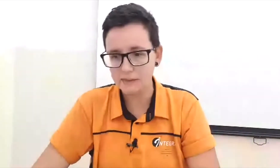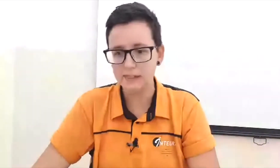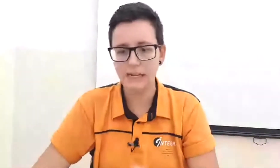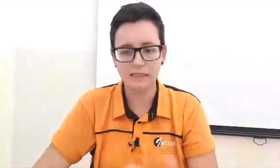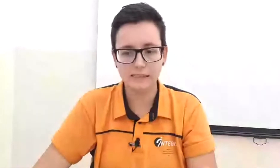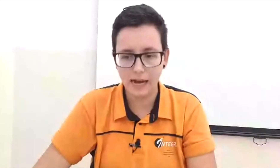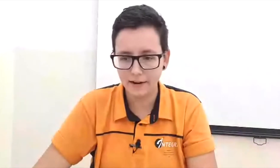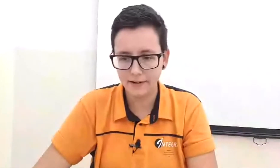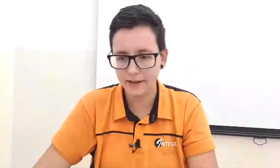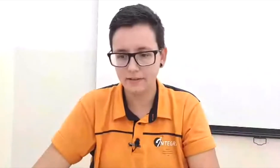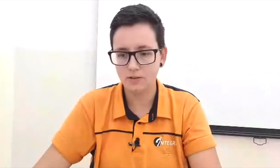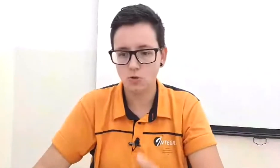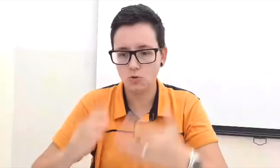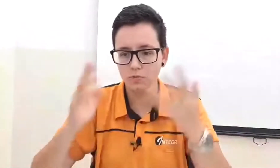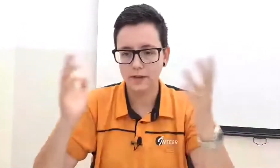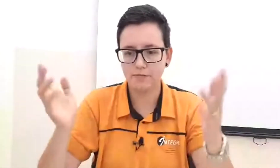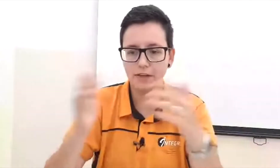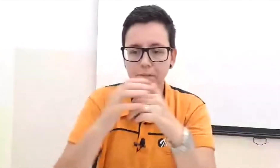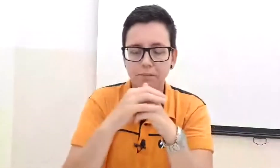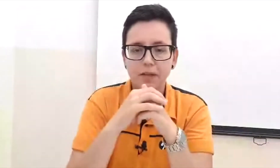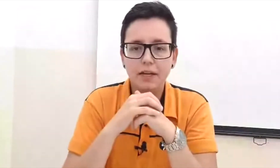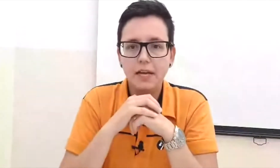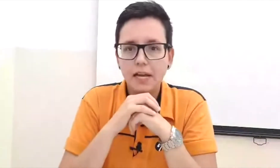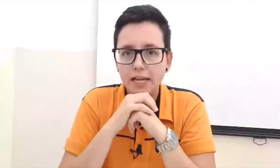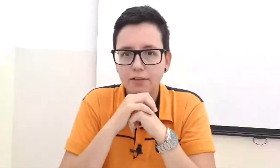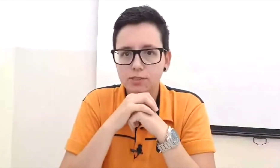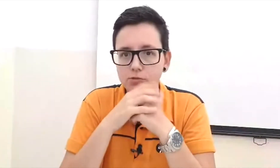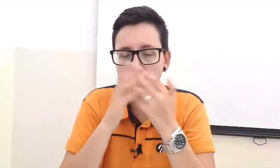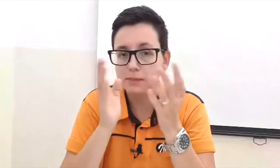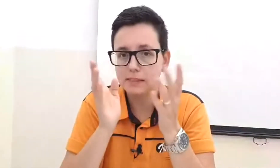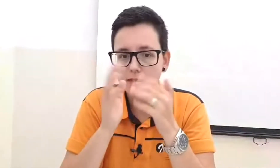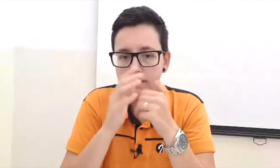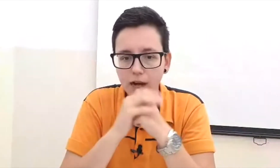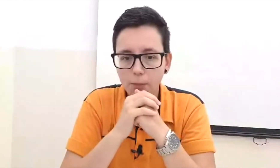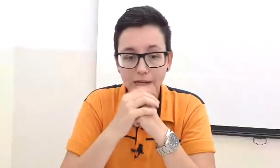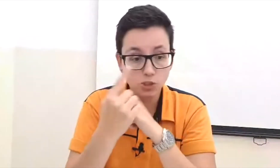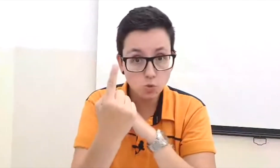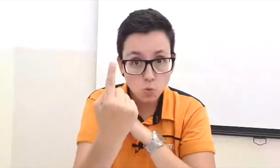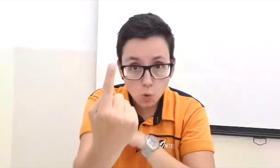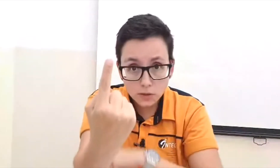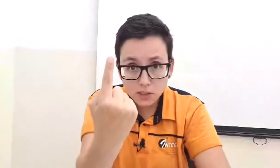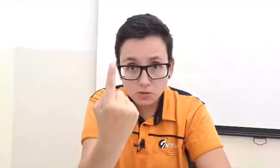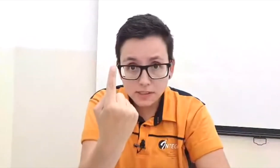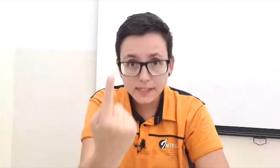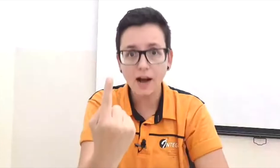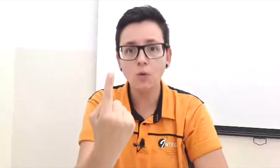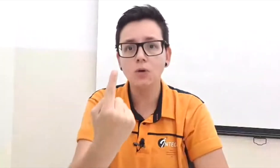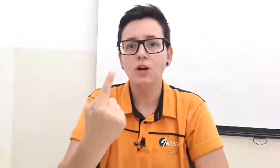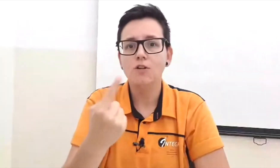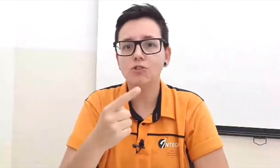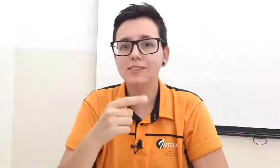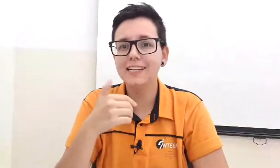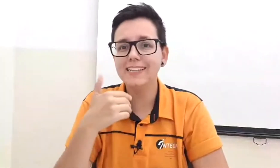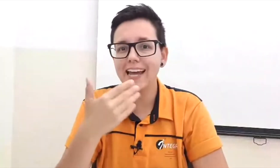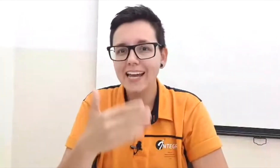sabe sinalizar, né? Ou, enfim, você não sabe se tem sinal, por causa de um único sinal, você deixa